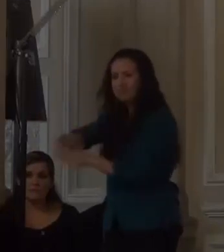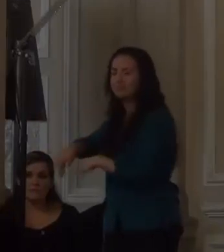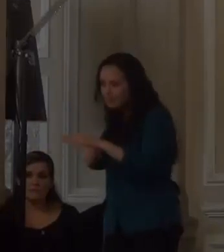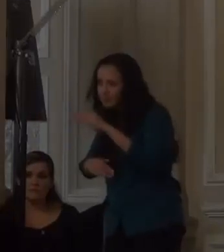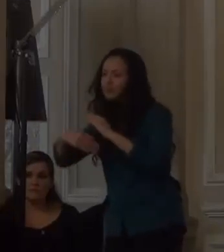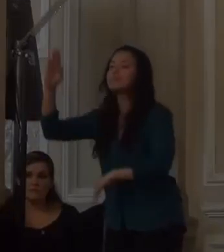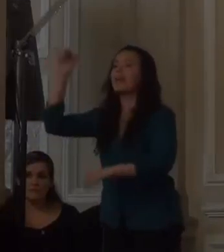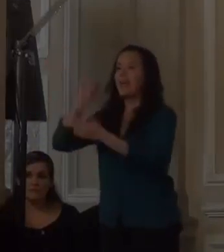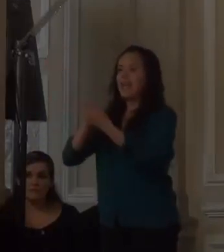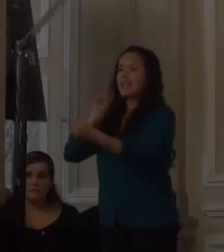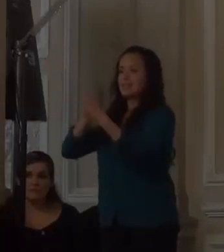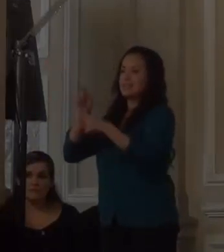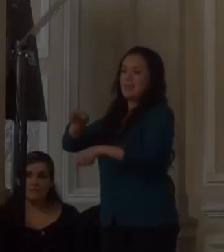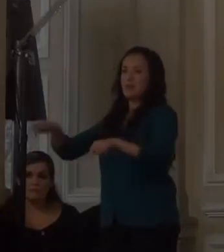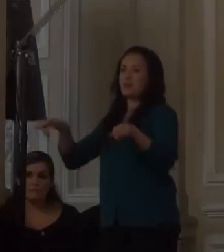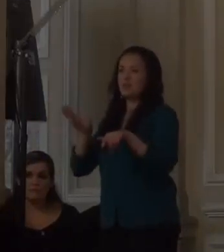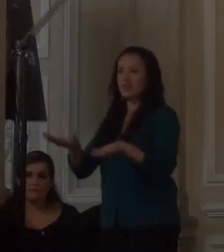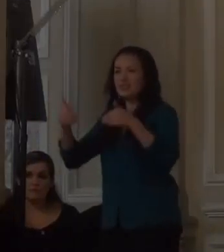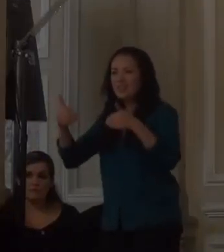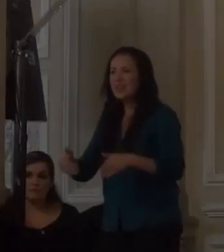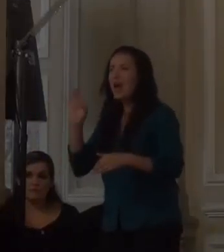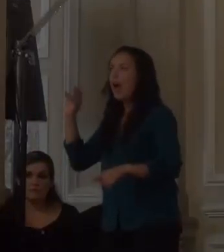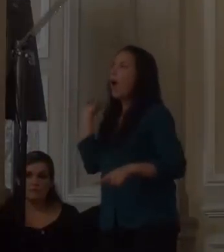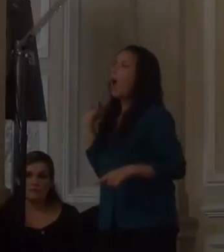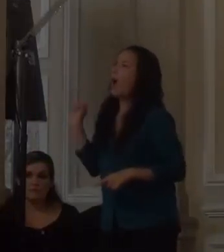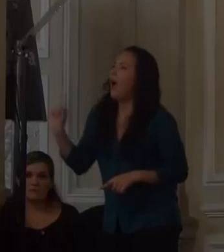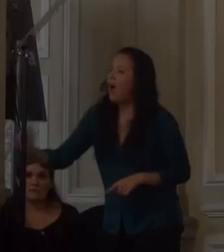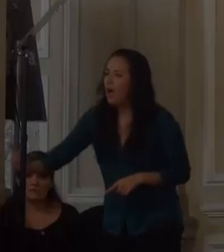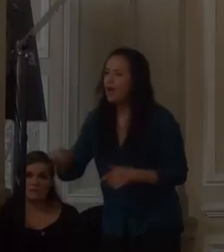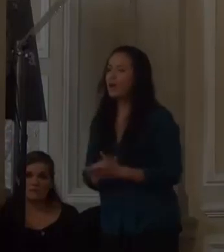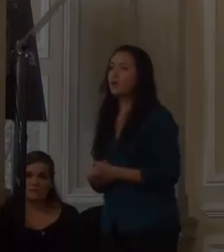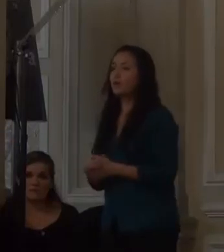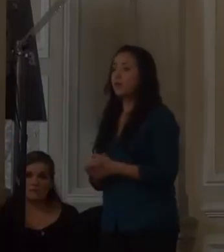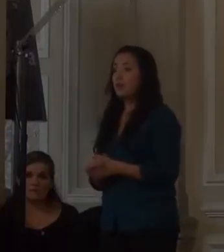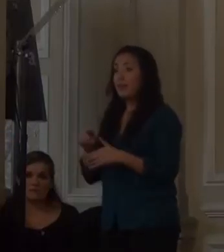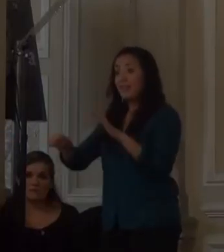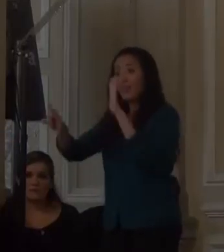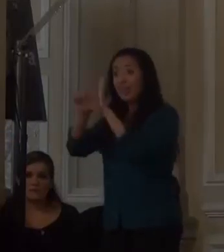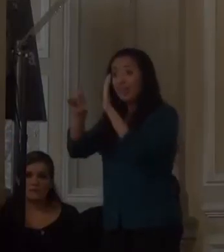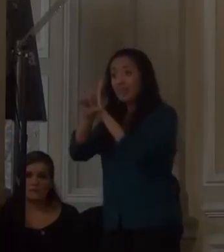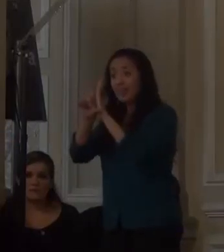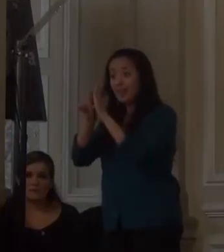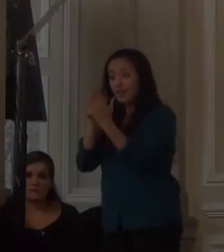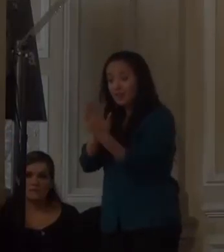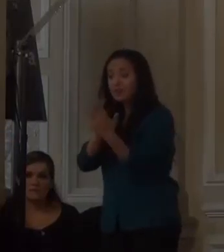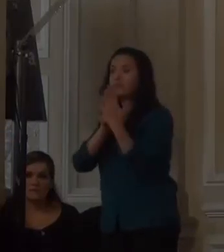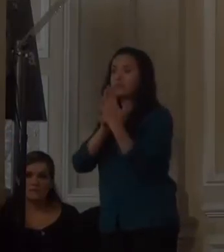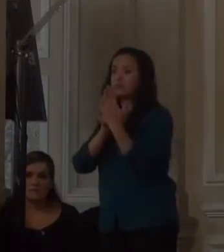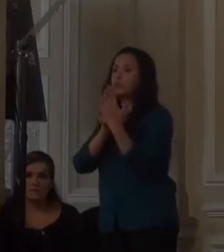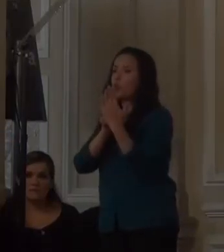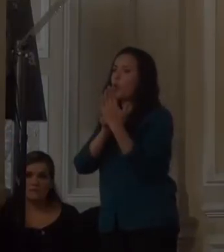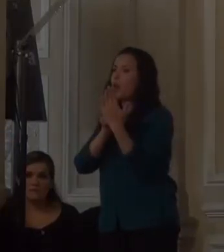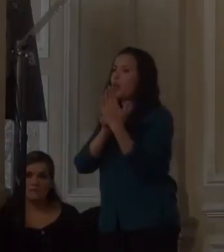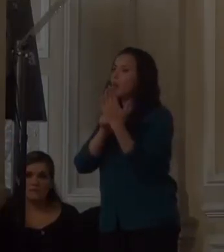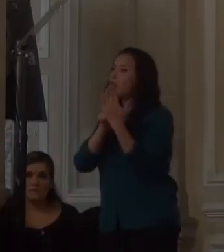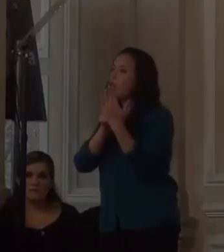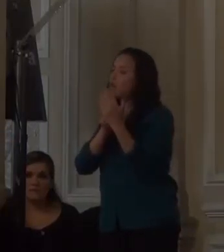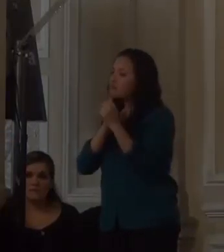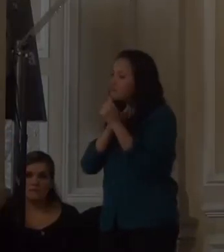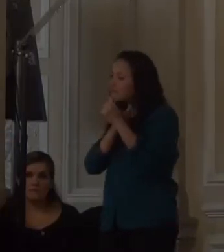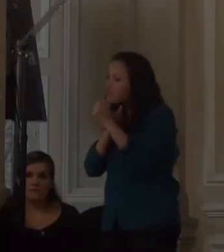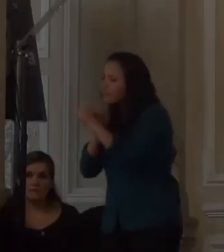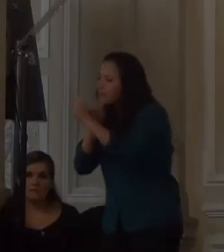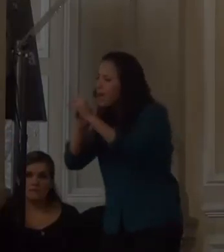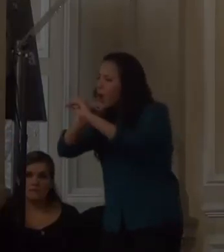tiempo. Esta ley nos da unas luces importantes, unas luces